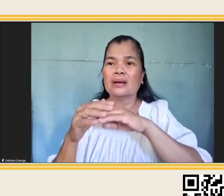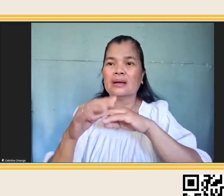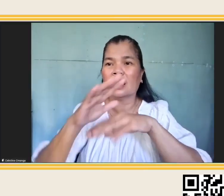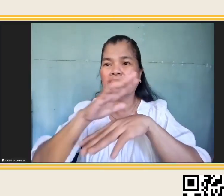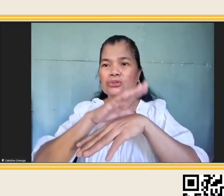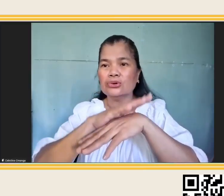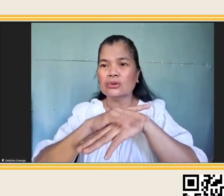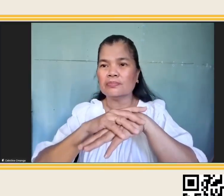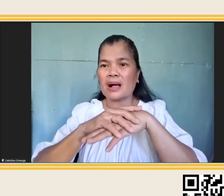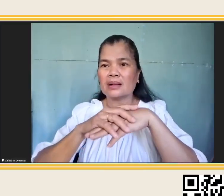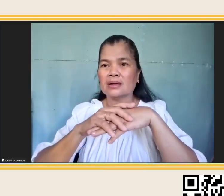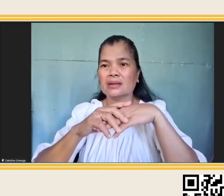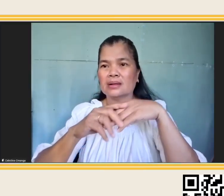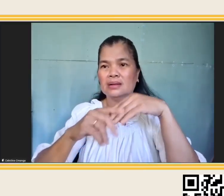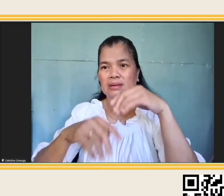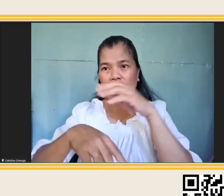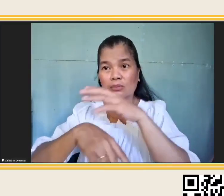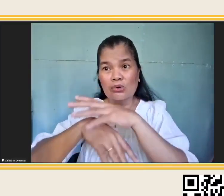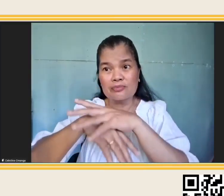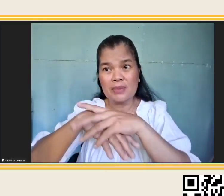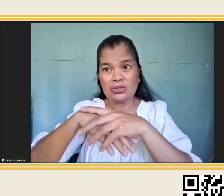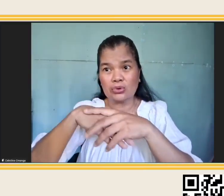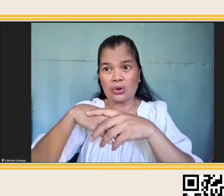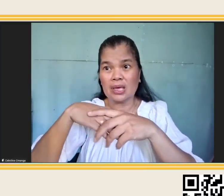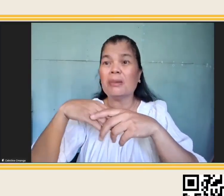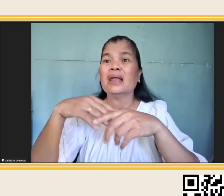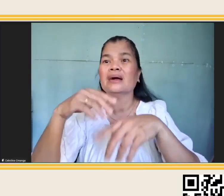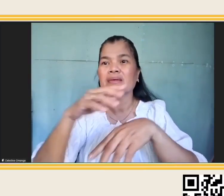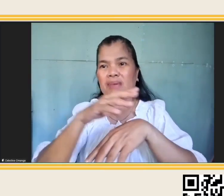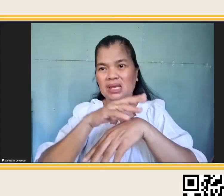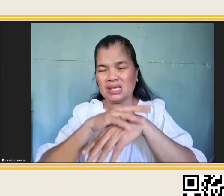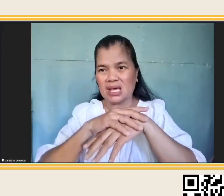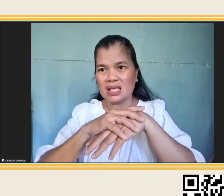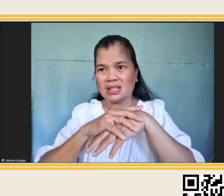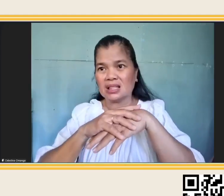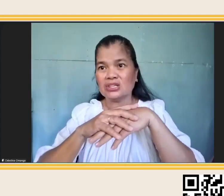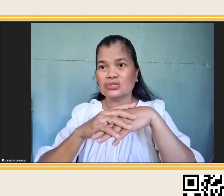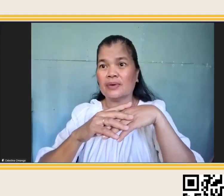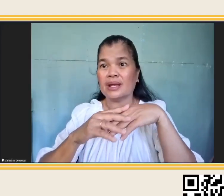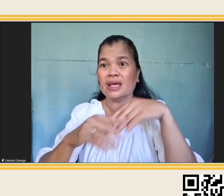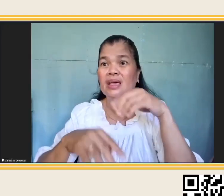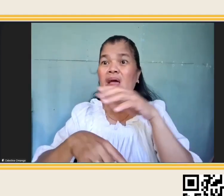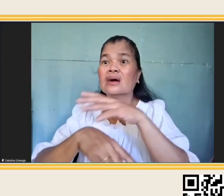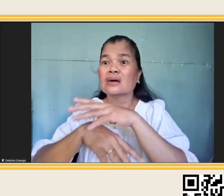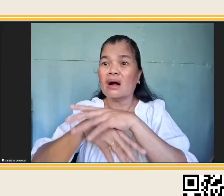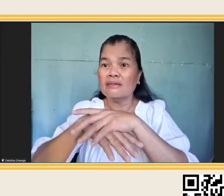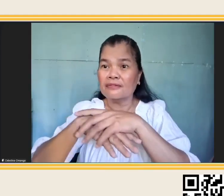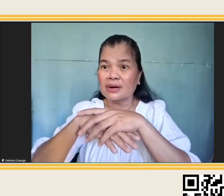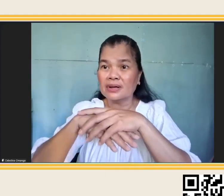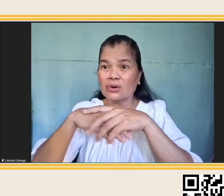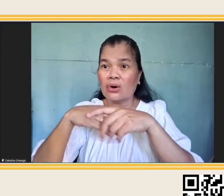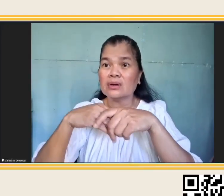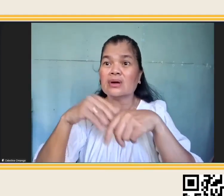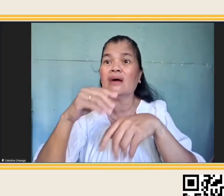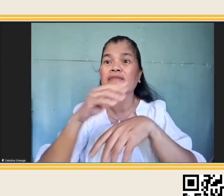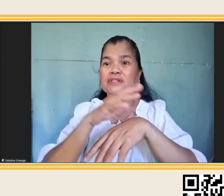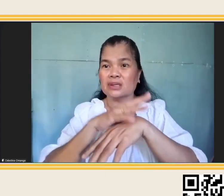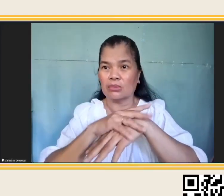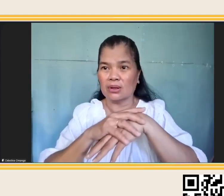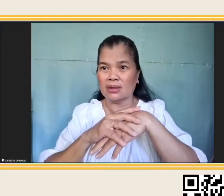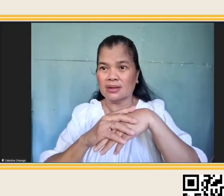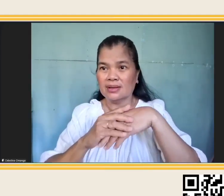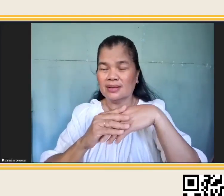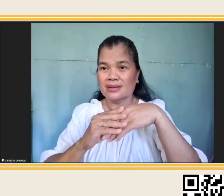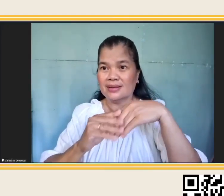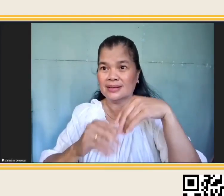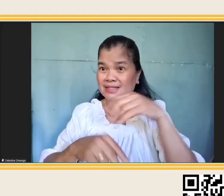Pag ganito yung movement nyo, iba ng meaning yan. That is already comfort or